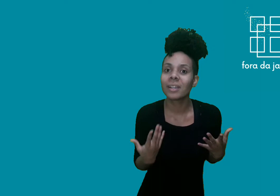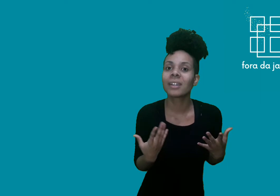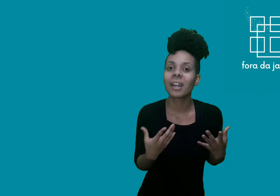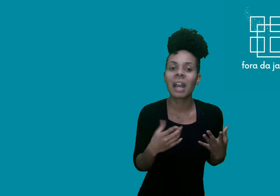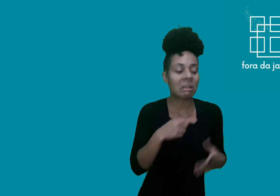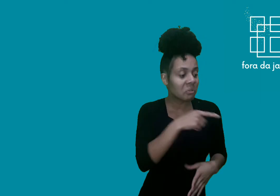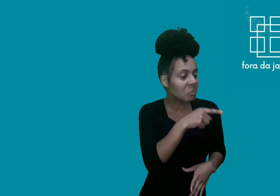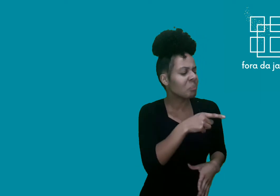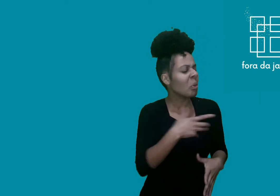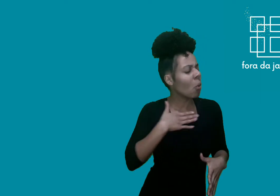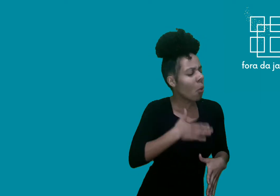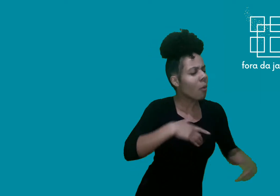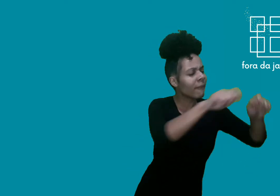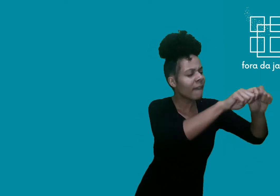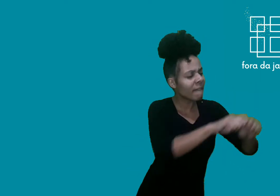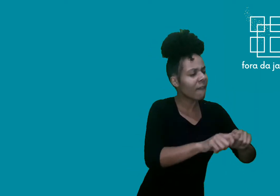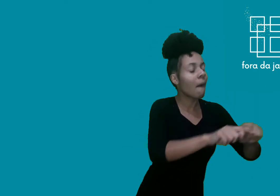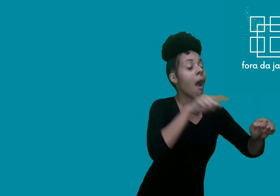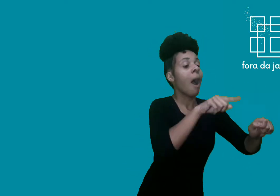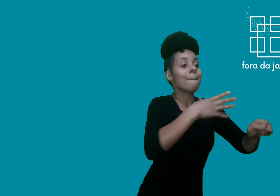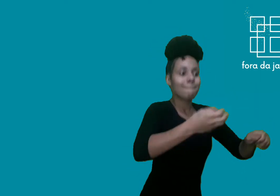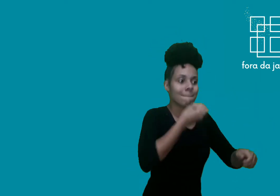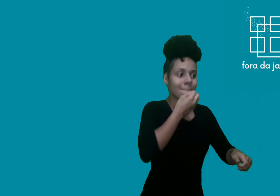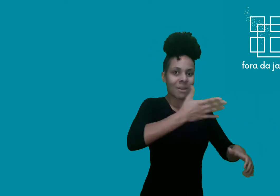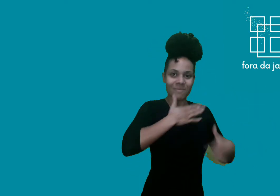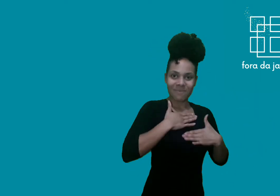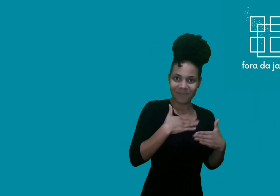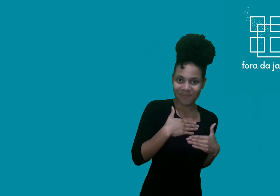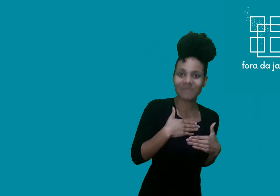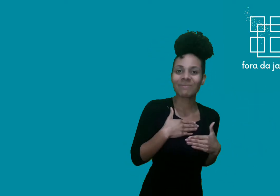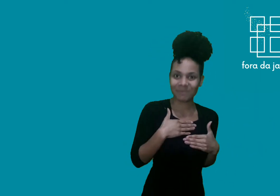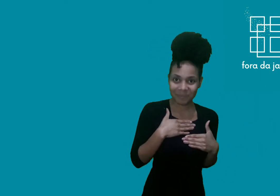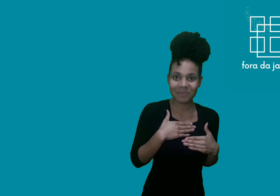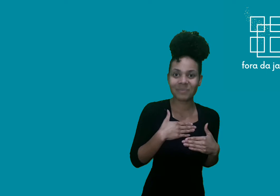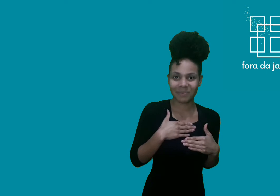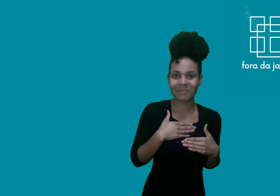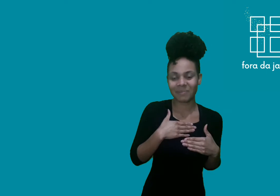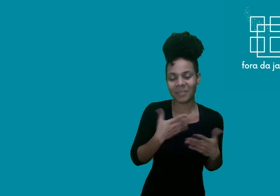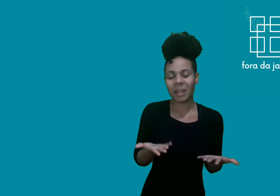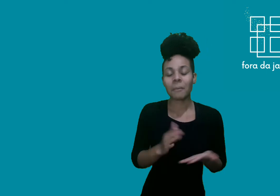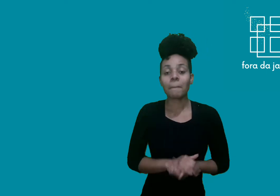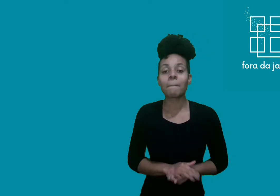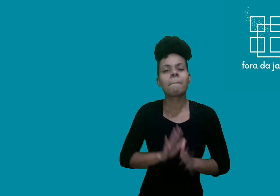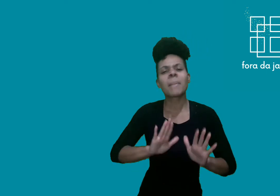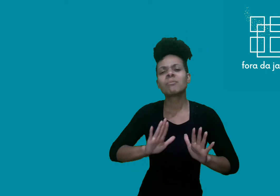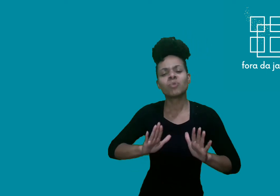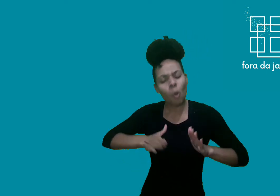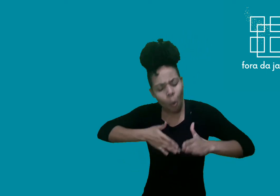das expectativas dos outros, né? Tentando ali pegar uma carona no propósito das outras pessoas.